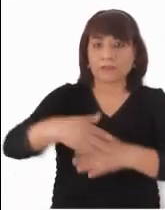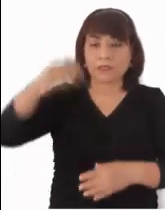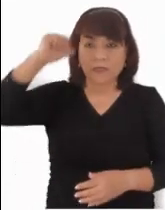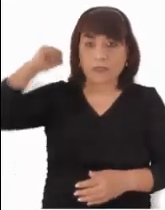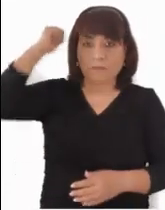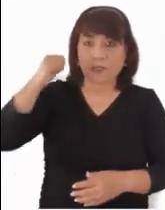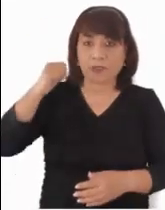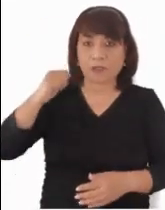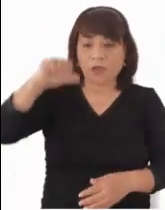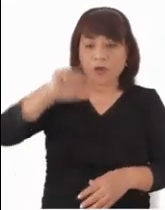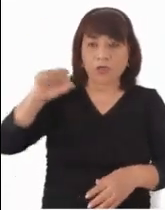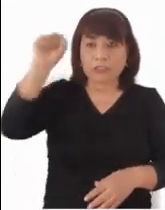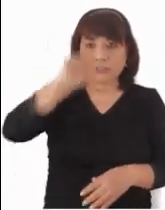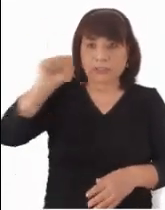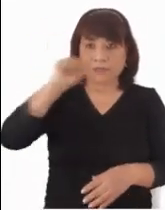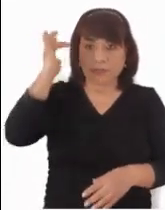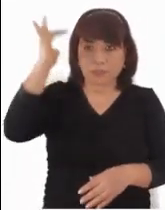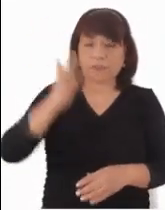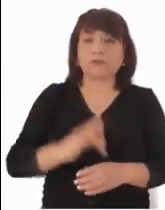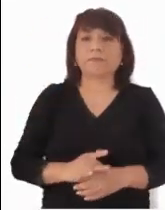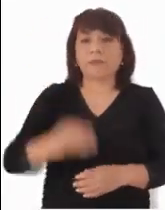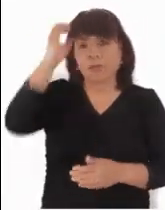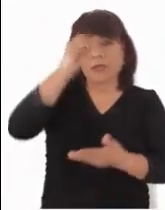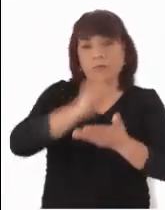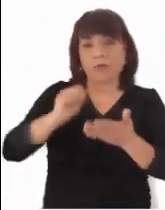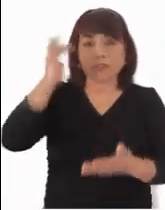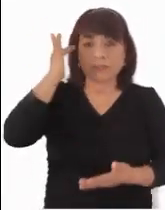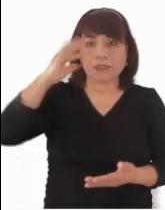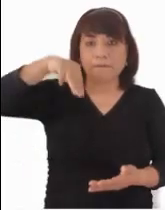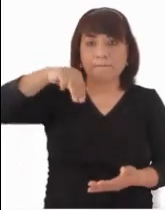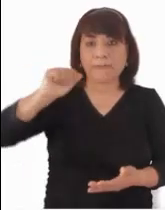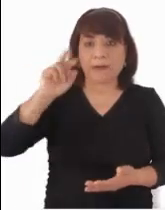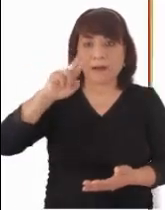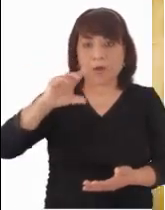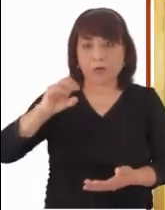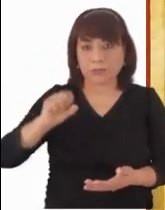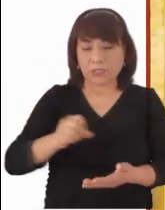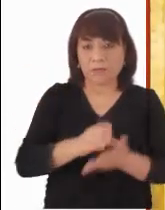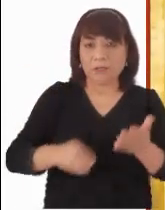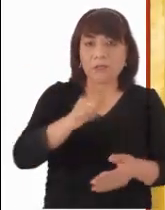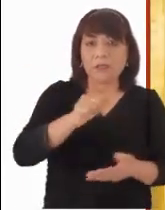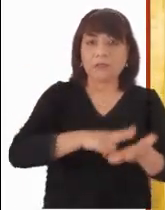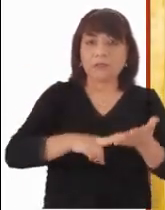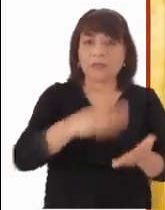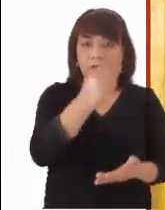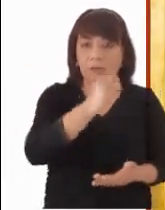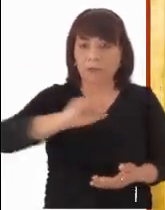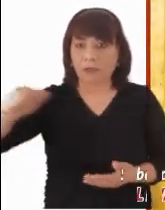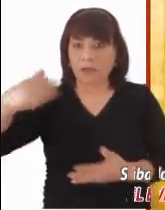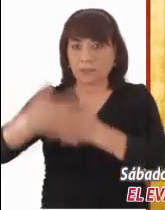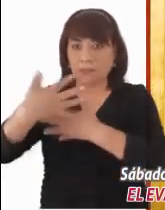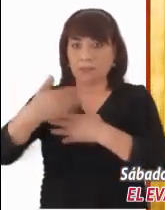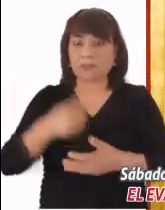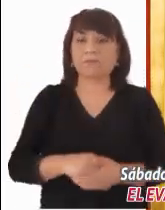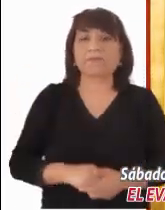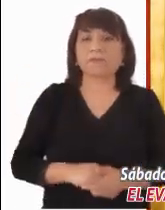15 de abril, Sábado Santo. Evangelio de San Marcos, capítulo 16, versículos del 9 al